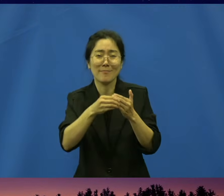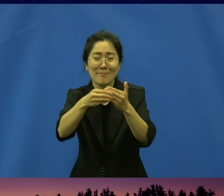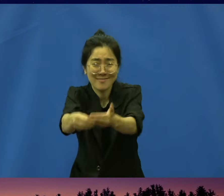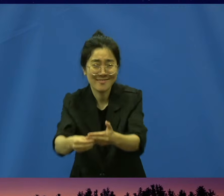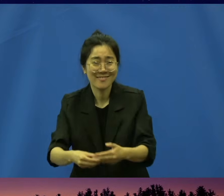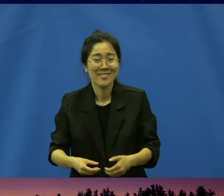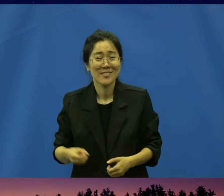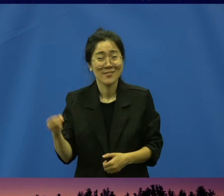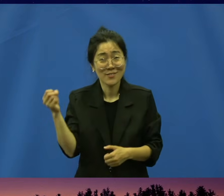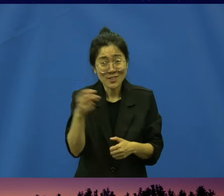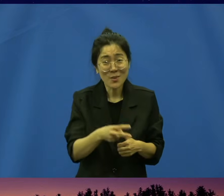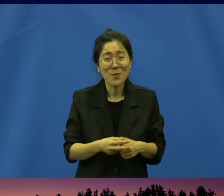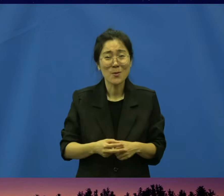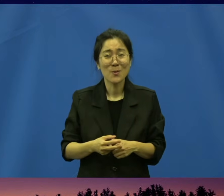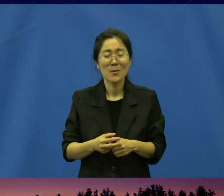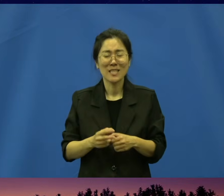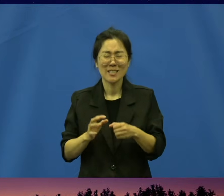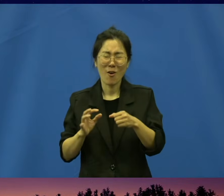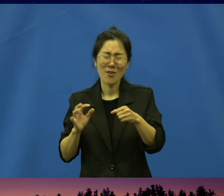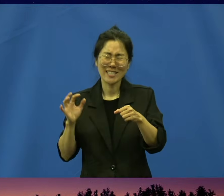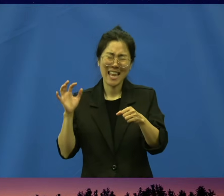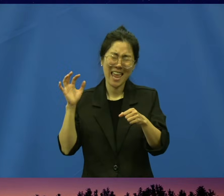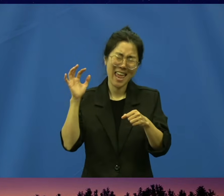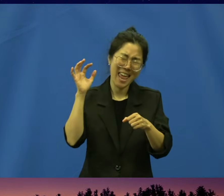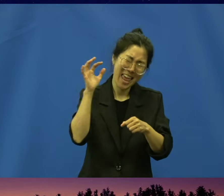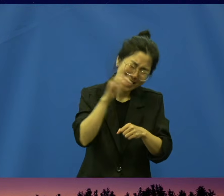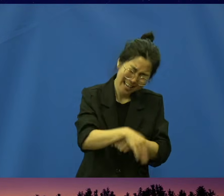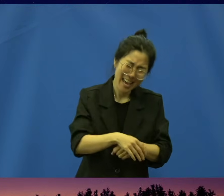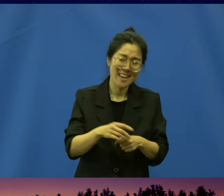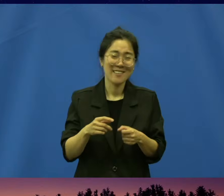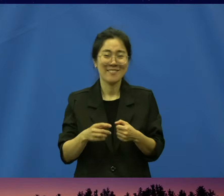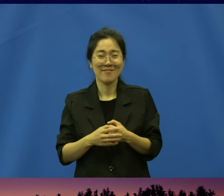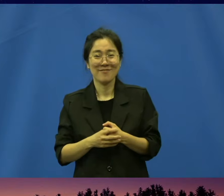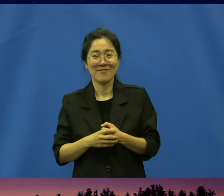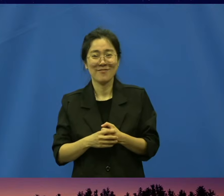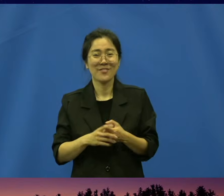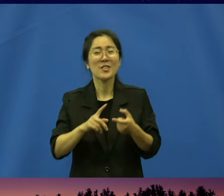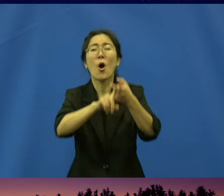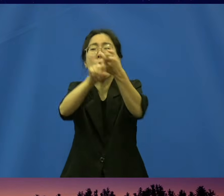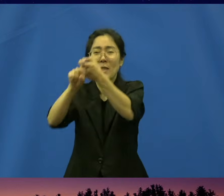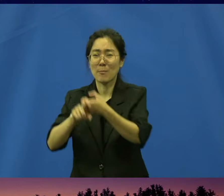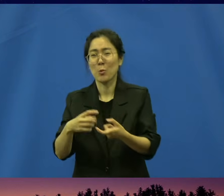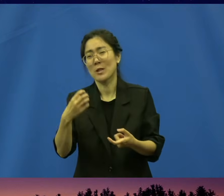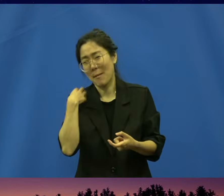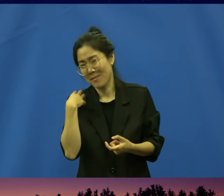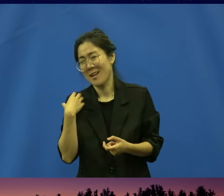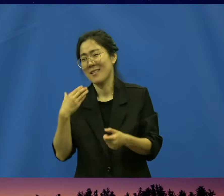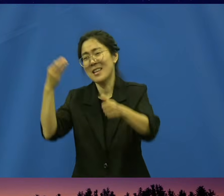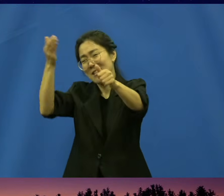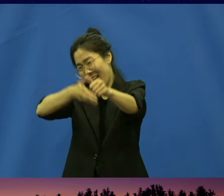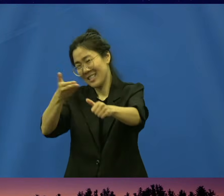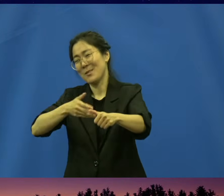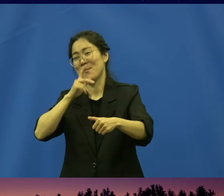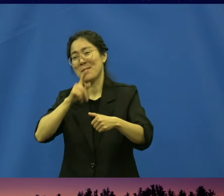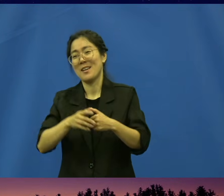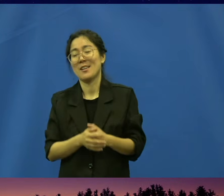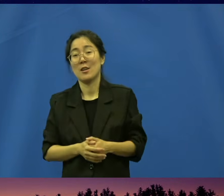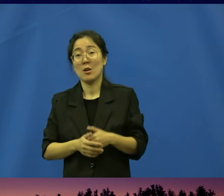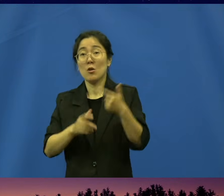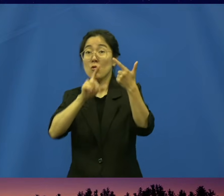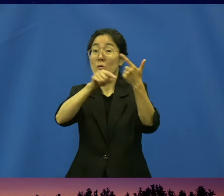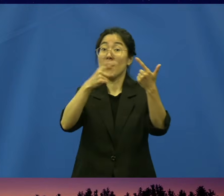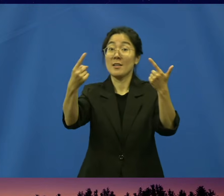왜냐하면 수영교회가 잘 하고 있기 때문에 제가 이 말씀 드리는 거예요. 수영교회가 가지고 있는 정신 때문에 그렇습니다. 여러분, 6월 1일 날